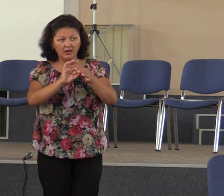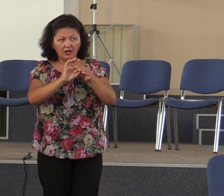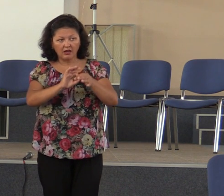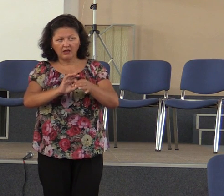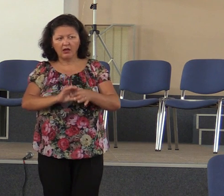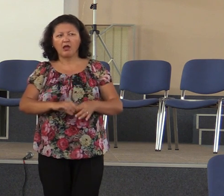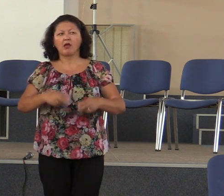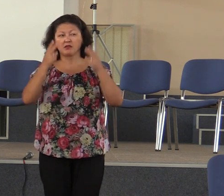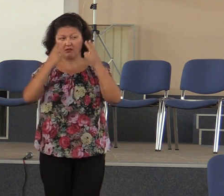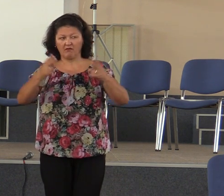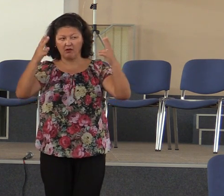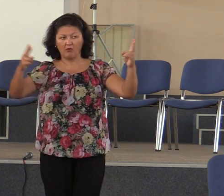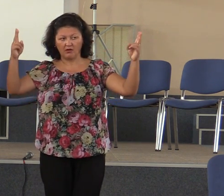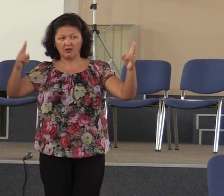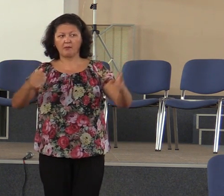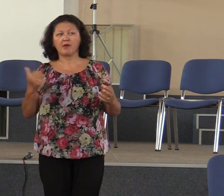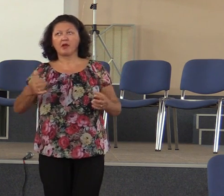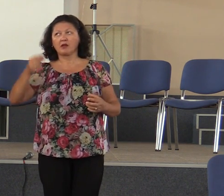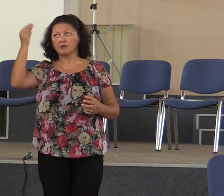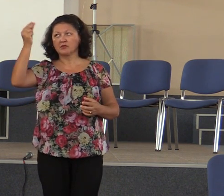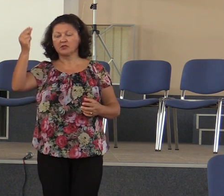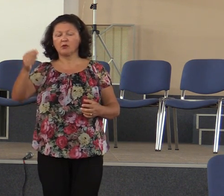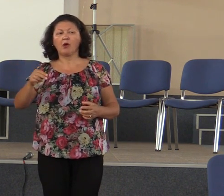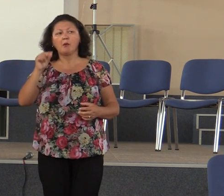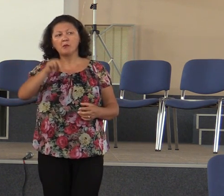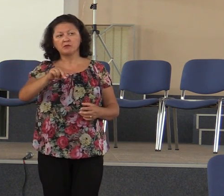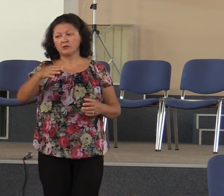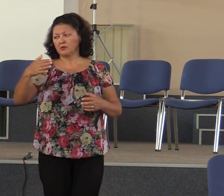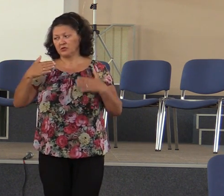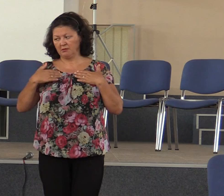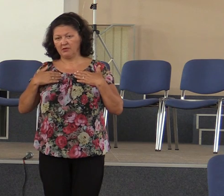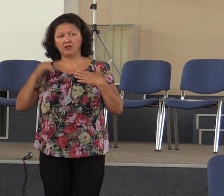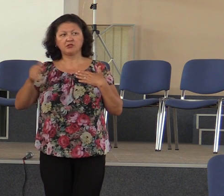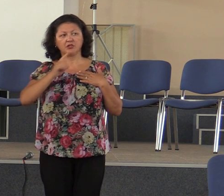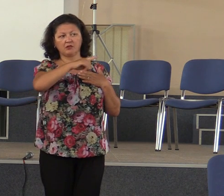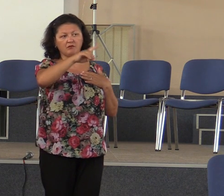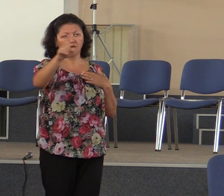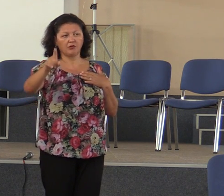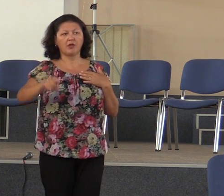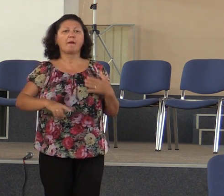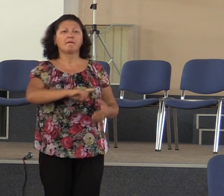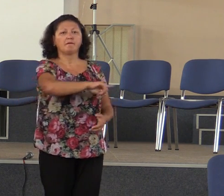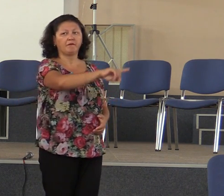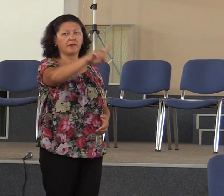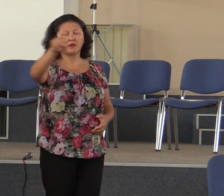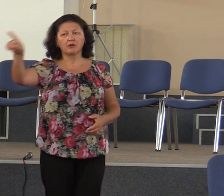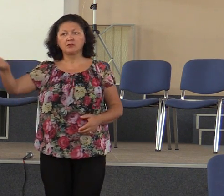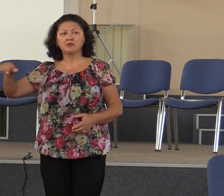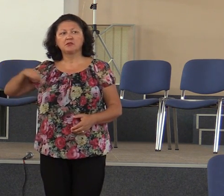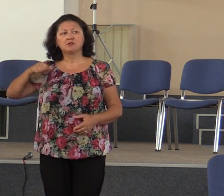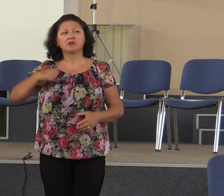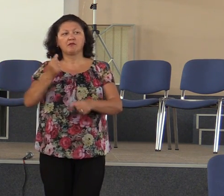mine și în dumneavoastră. Pentru că toți suntem făcuți